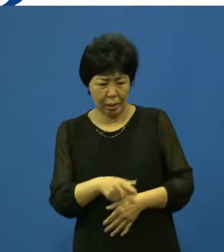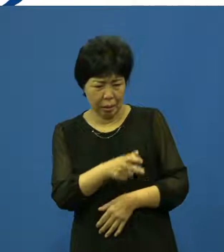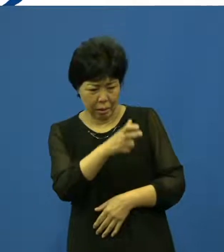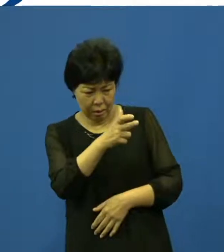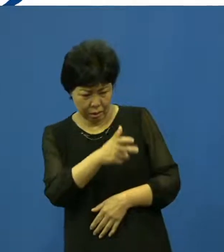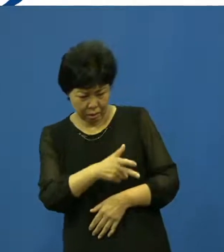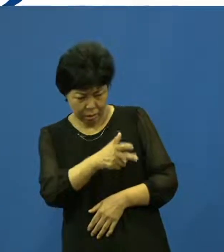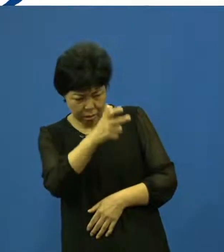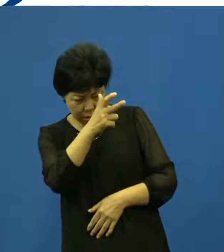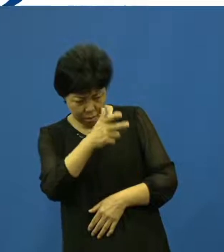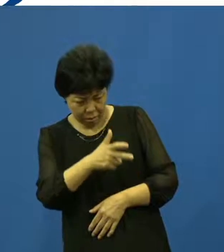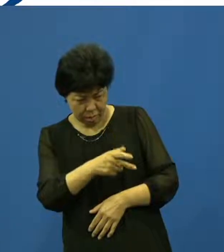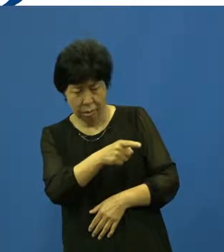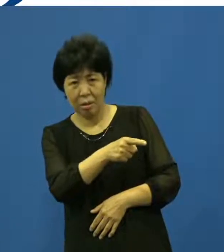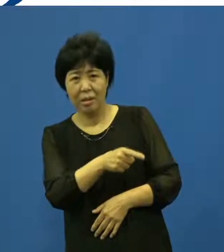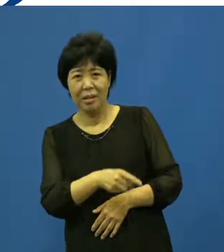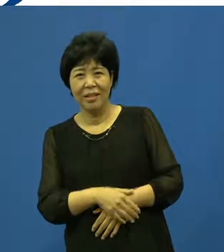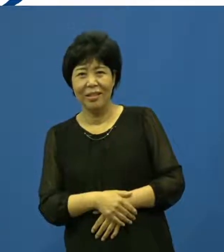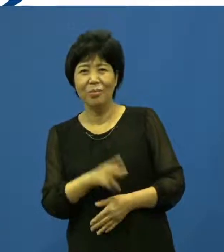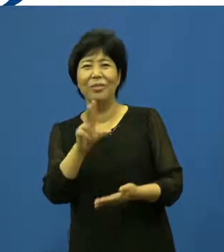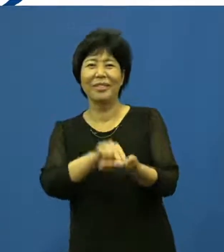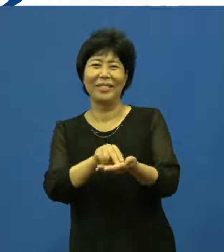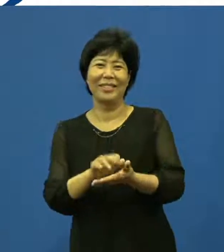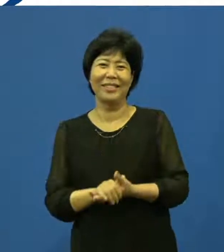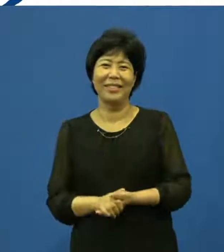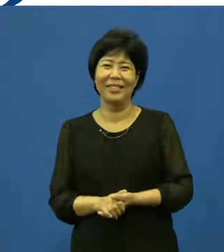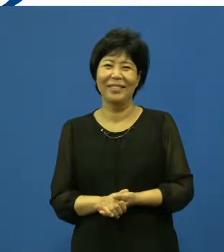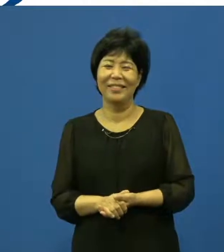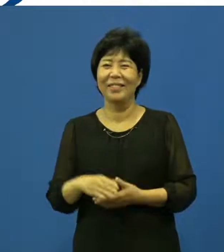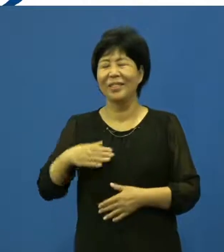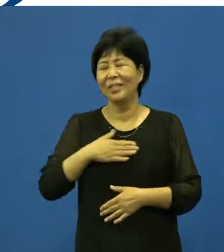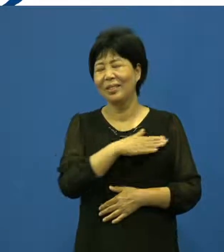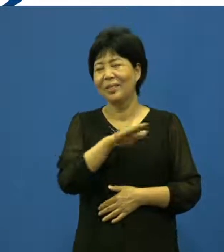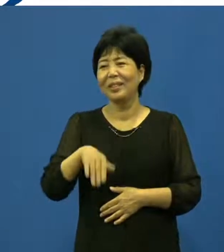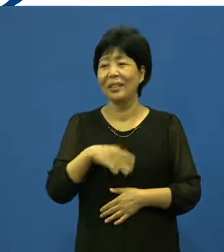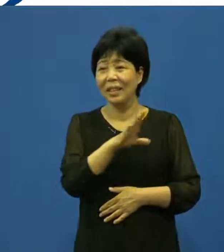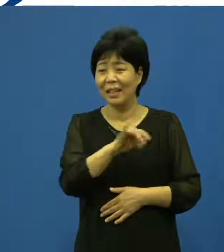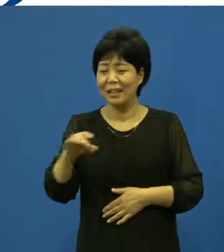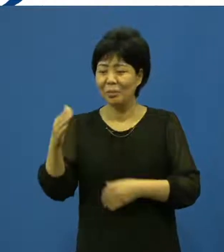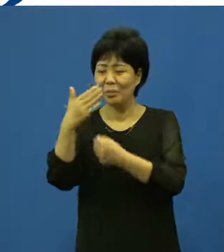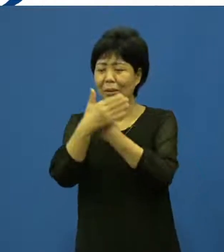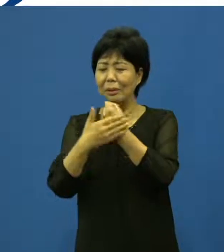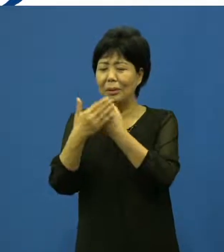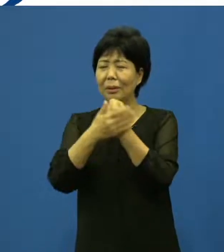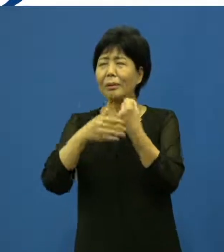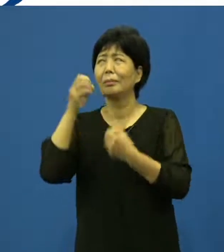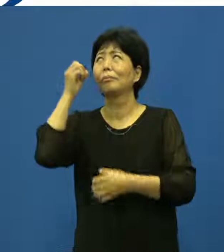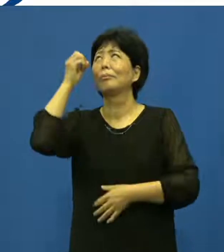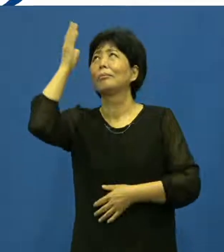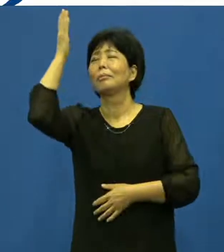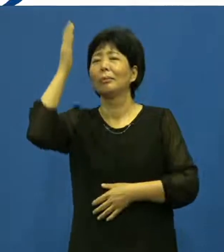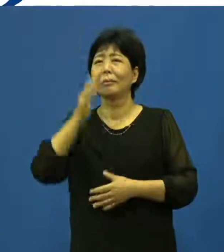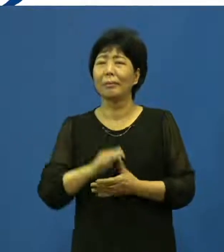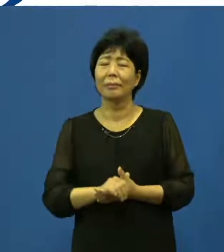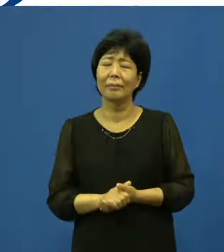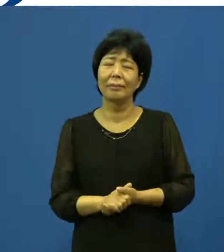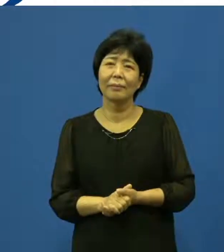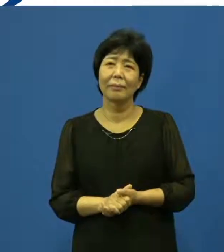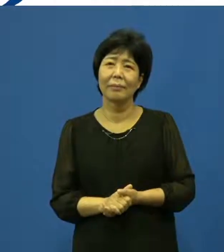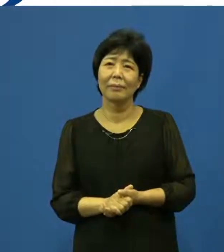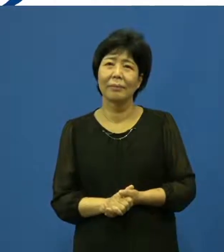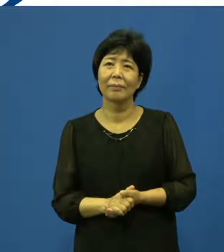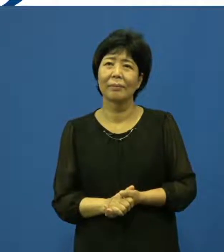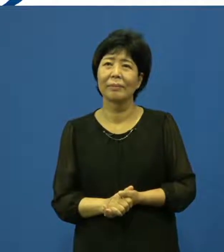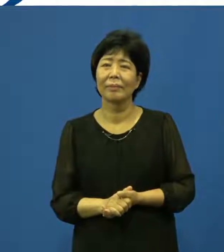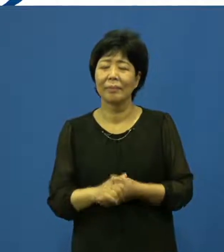것입니다. 우리는 종종 하나님의 은혜를 잊습니다. 어떤 기준에 들어야 하나님이 받아주시는 것으로 착각합니다. 그래서